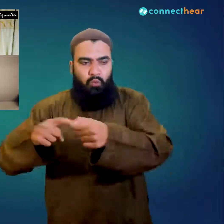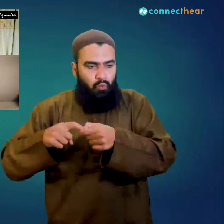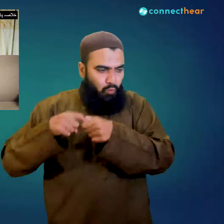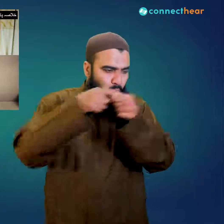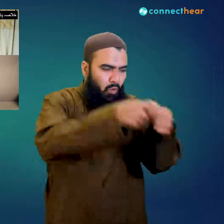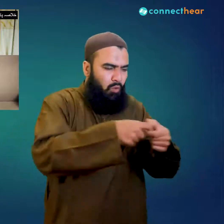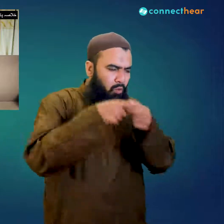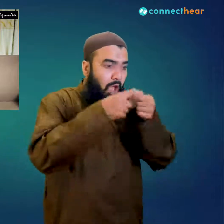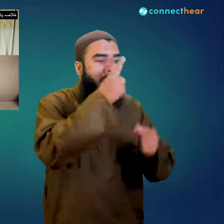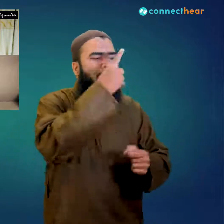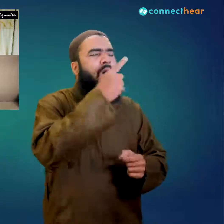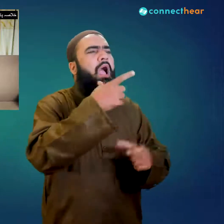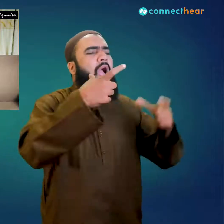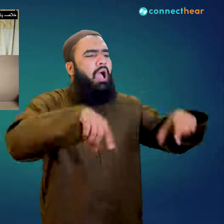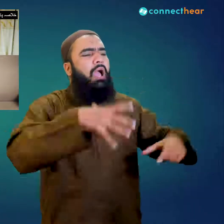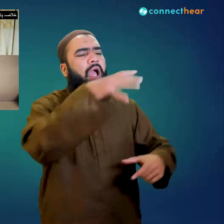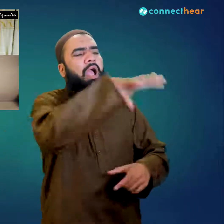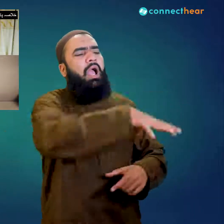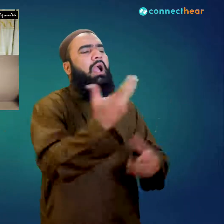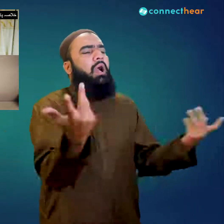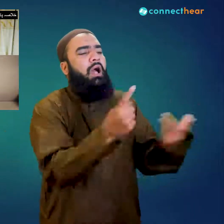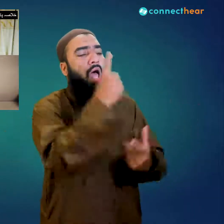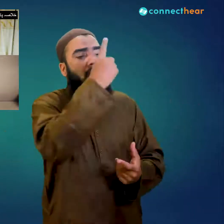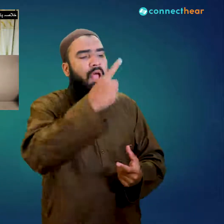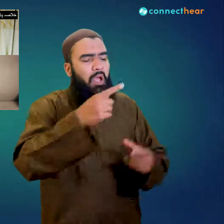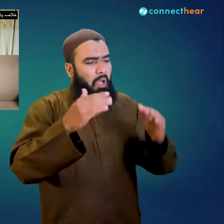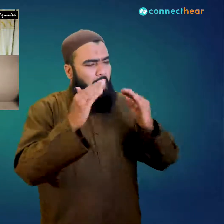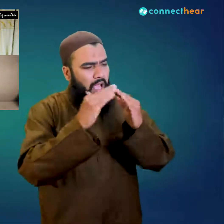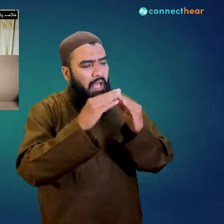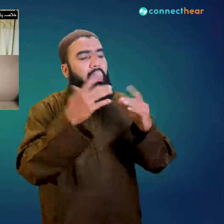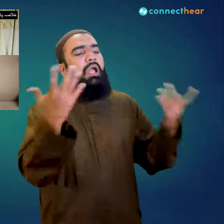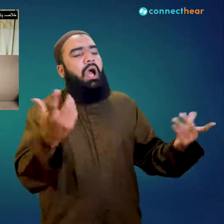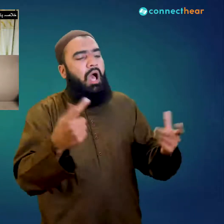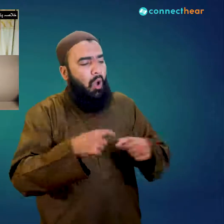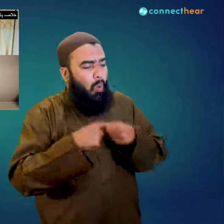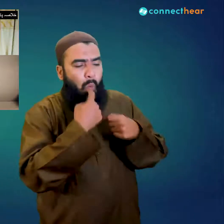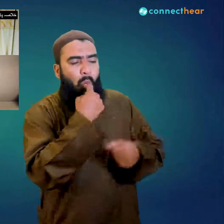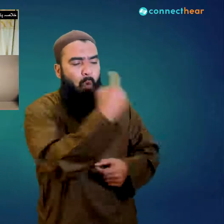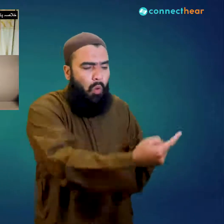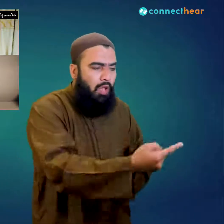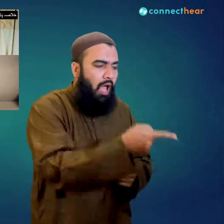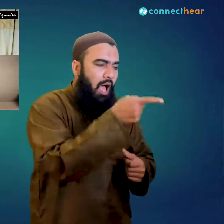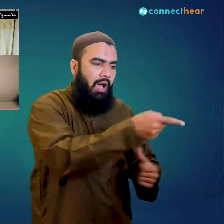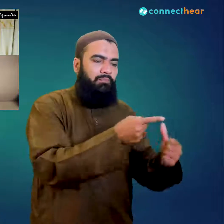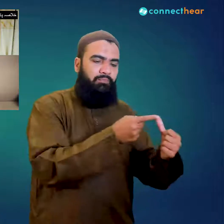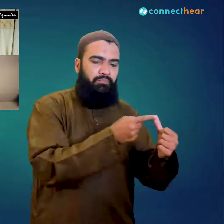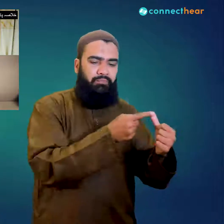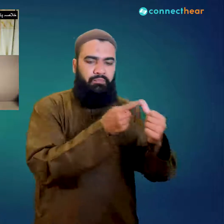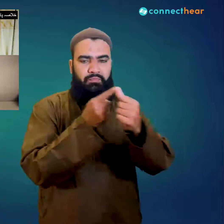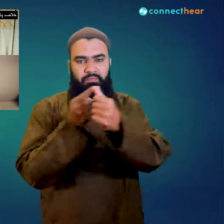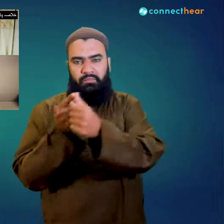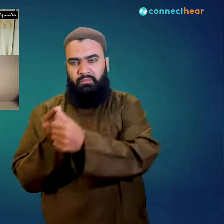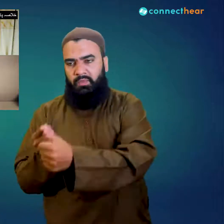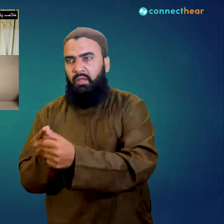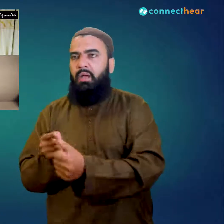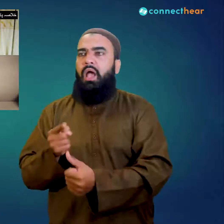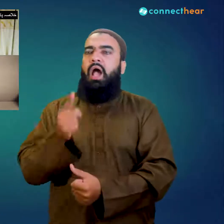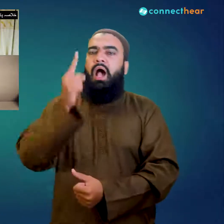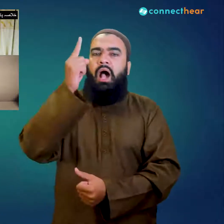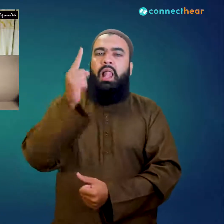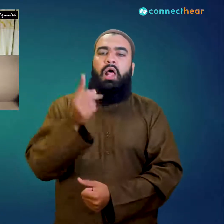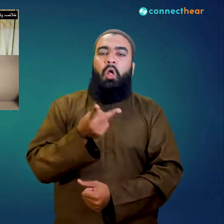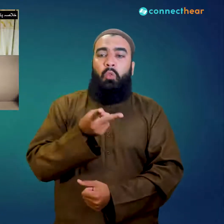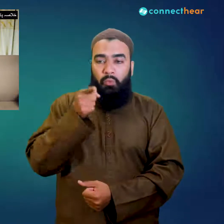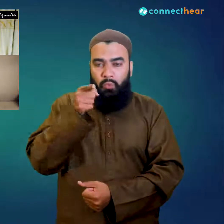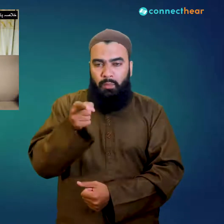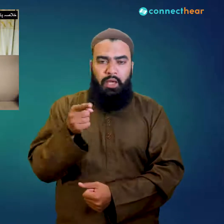سَأَلَكَ عِبَادِي عَنِّي فَإِنِّي قَرِيبٌ أُجِيبُ دَعْوَةَ الدَّاعِ إِذَا دَعَانِ فَلْيَسْتَجِيبُوا لِي وَلْيُؤْمِنُوا